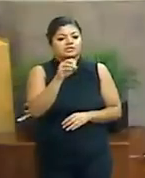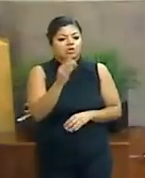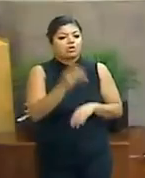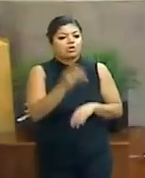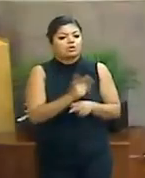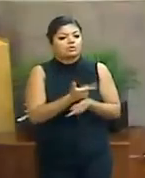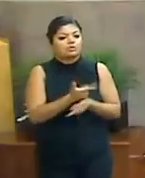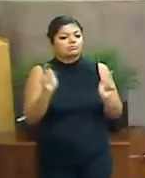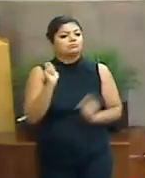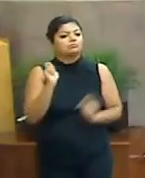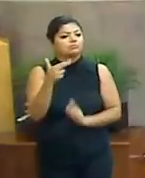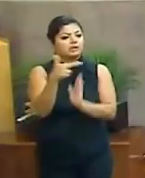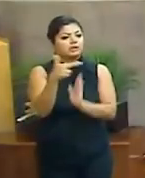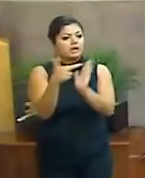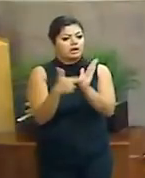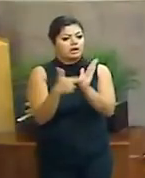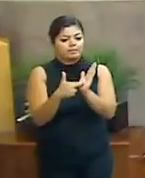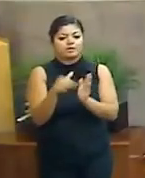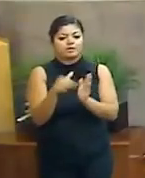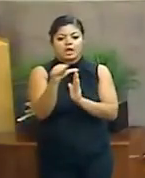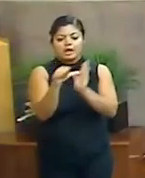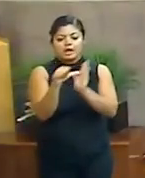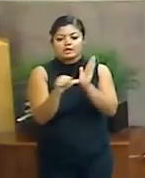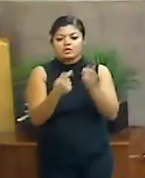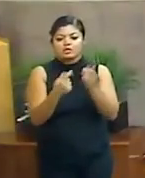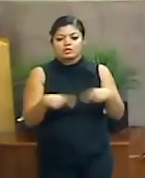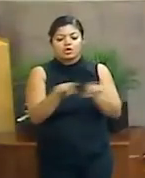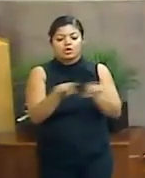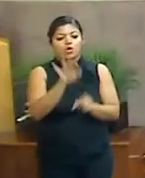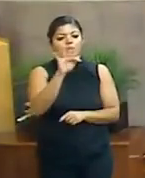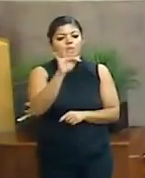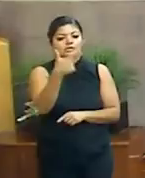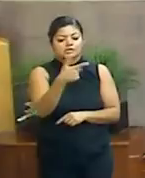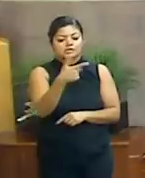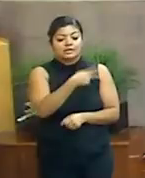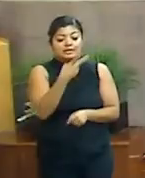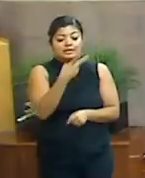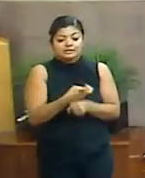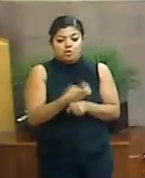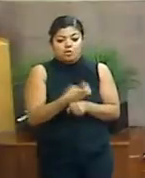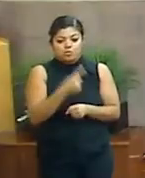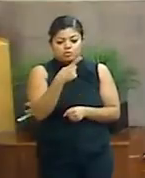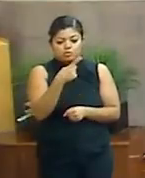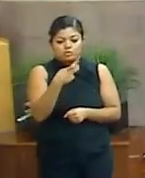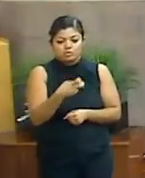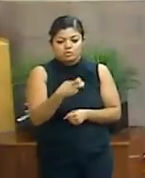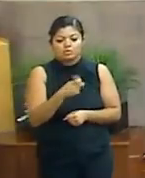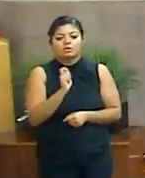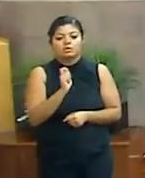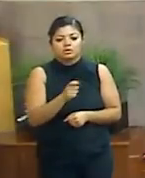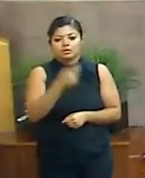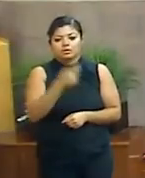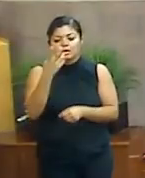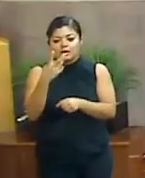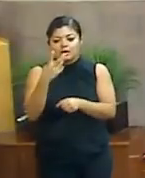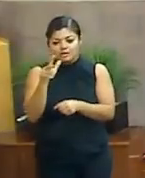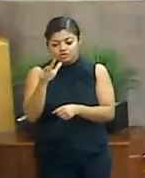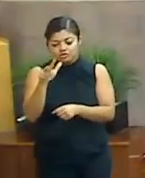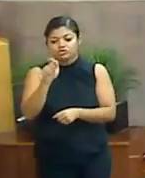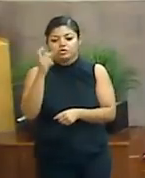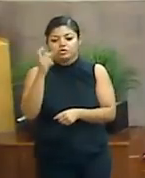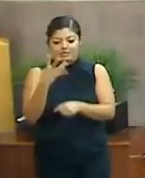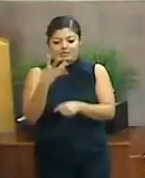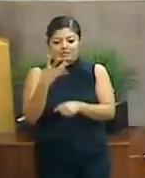reglamentos aplicables previstos en los artículos en el club es decir de flexión segunda en relación con la publicidad inspección quinta pero ley de